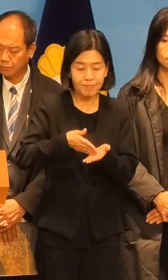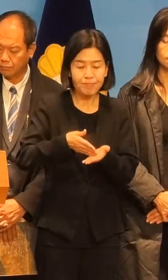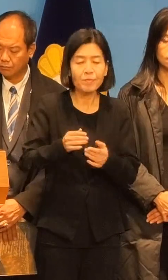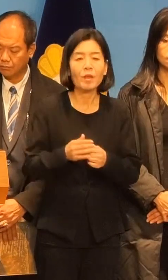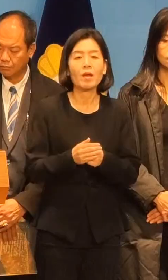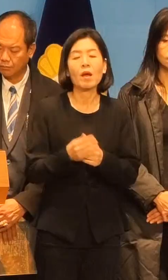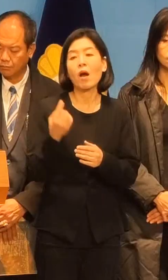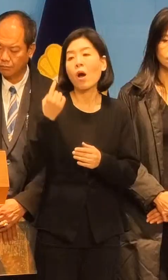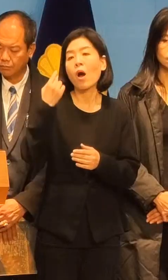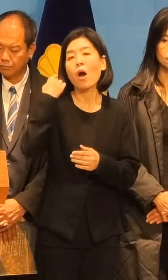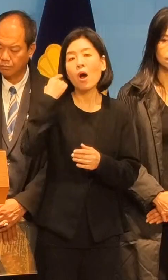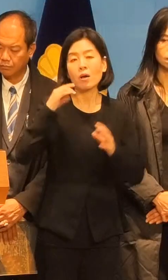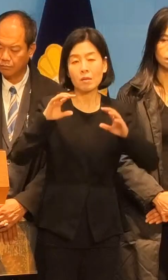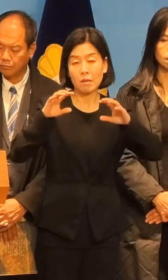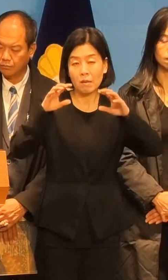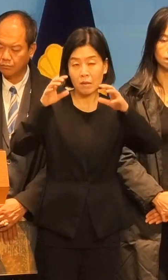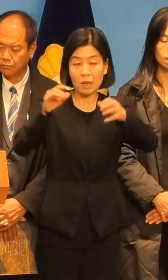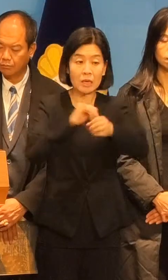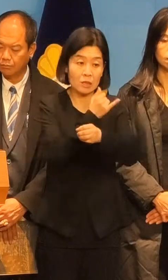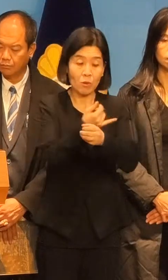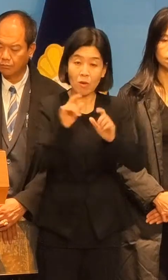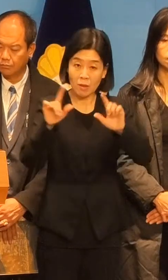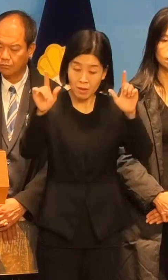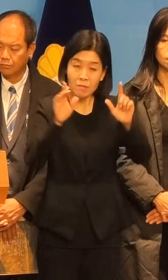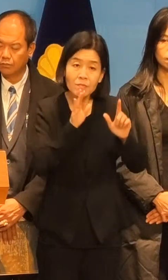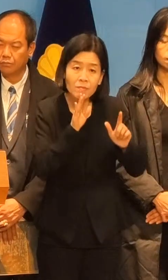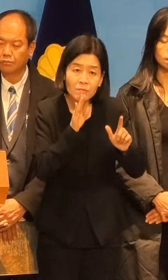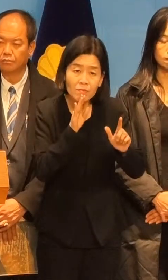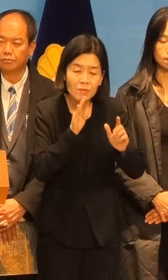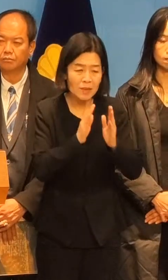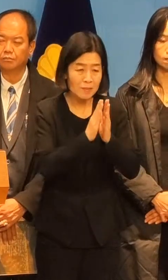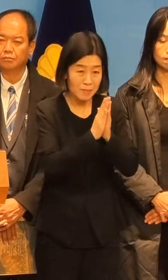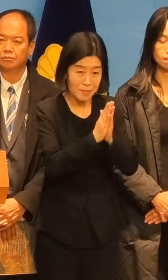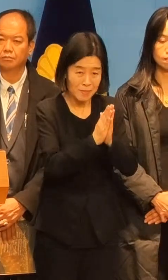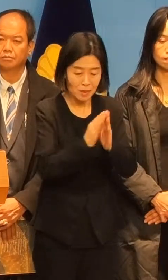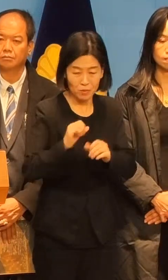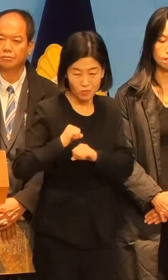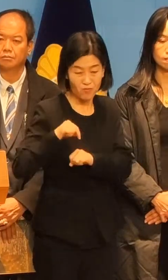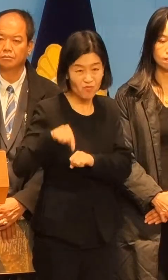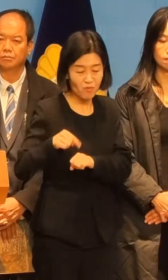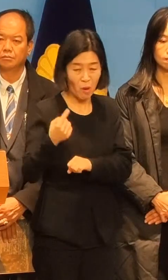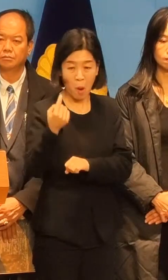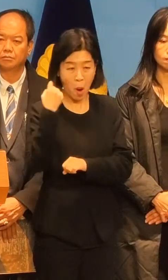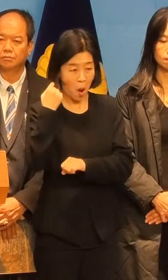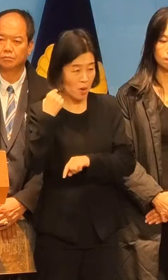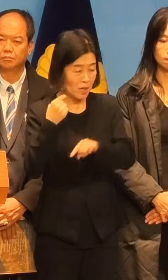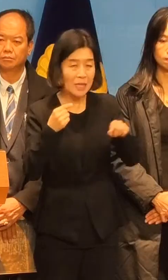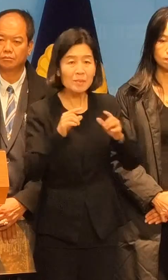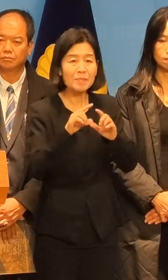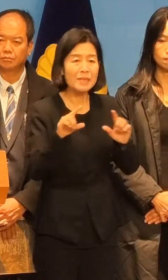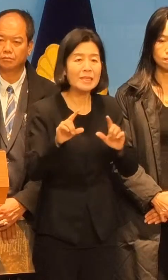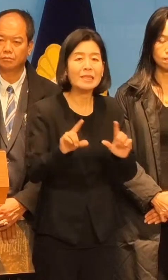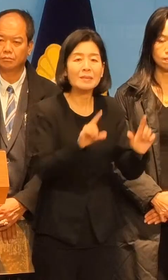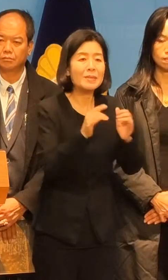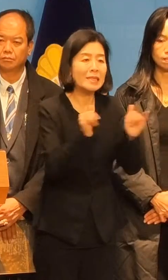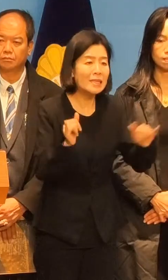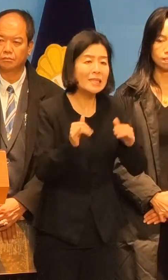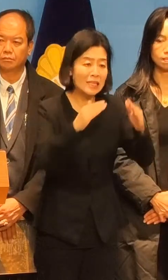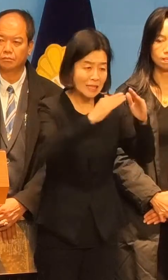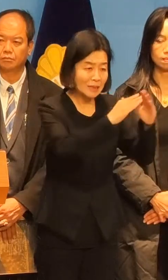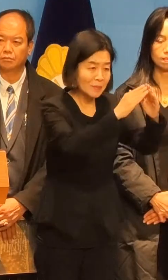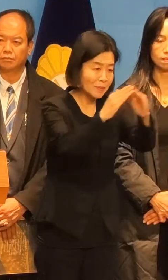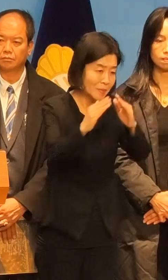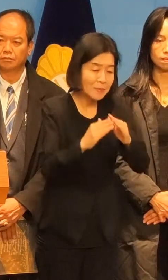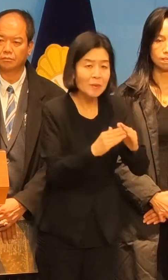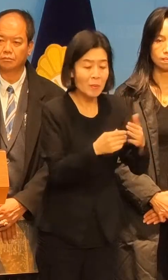네, 어제 세계 인권의 날이죠. 근데 미얀마 군은 어제 라카인 지역에 있는 민간인들의 주택과